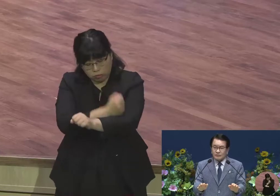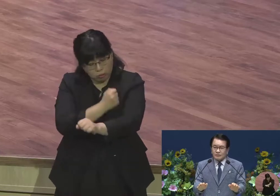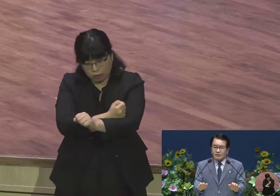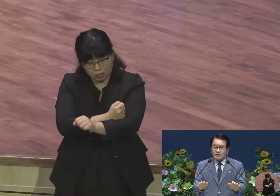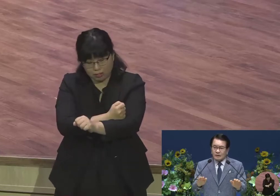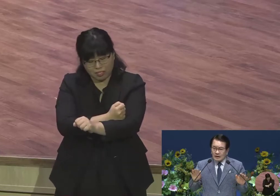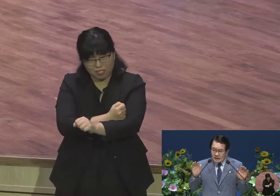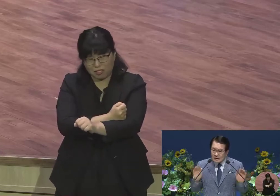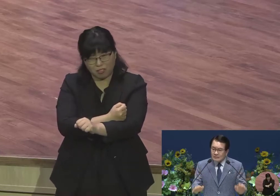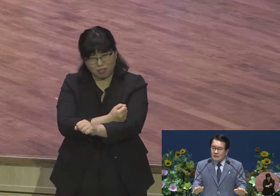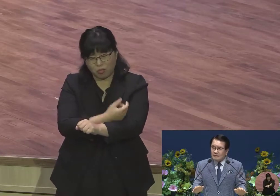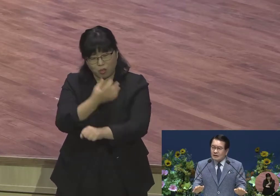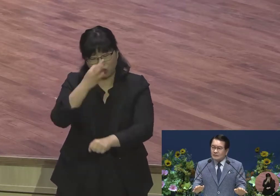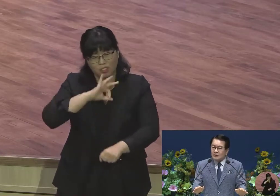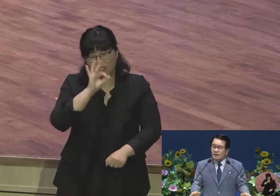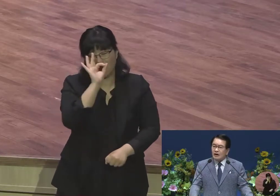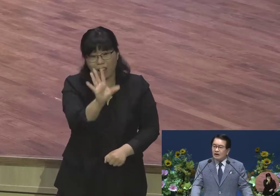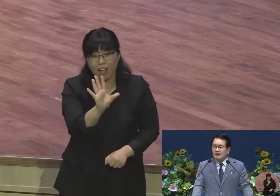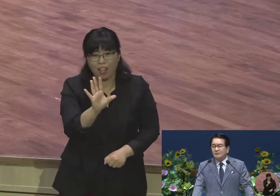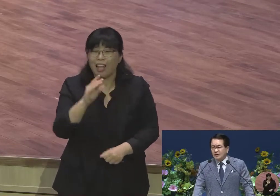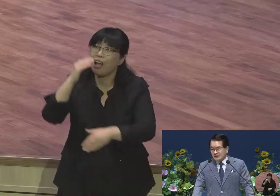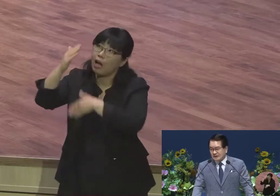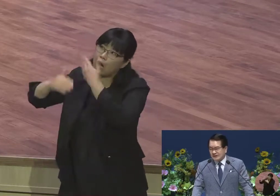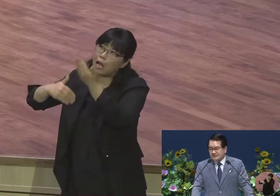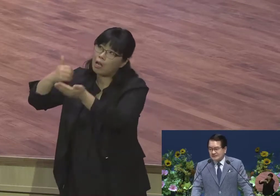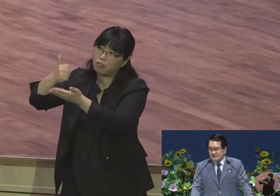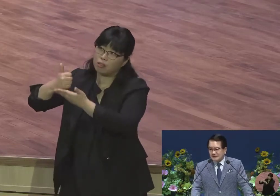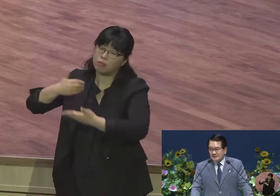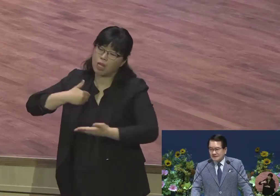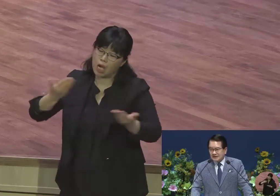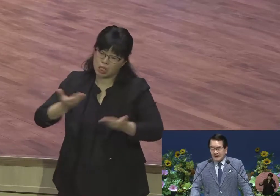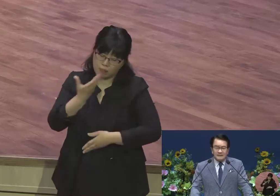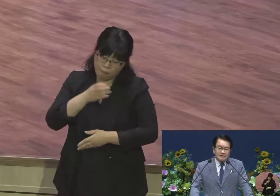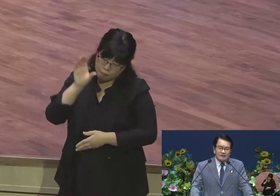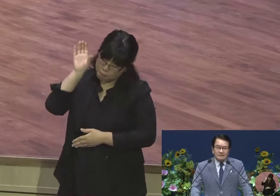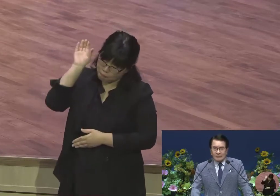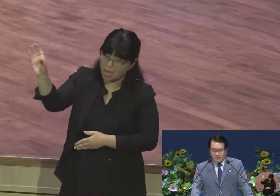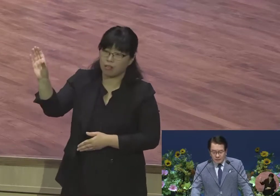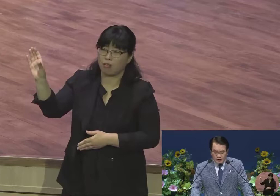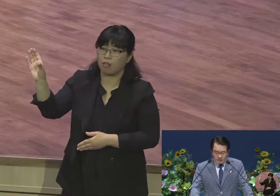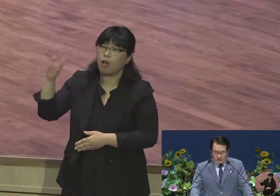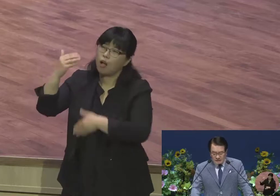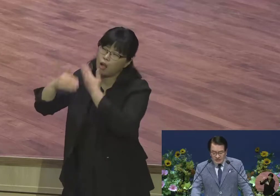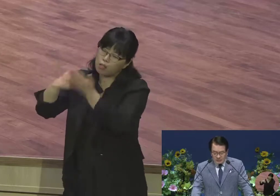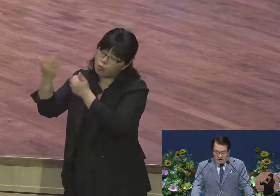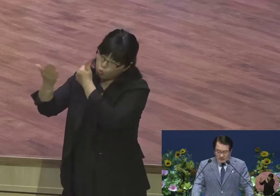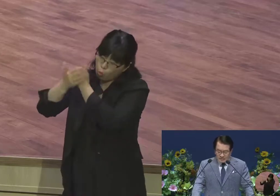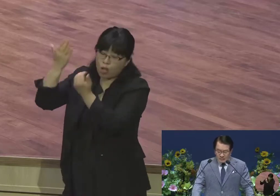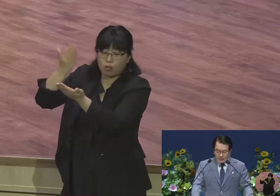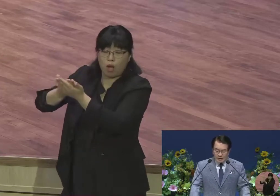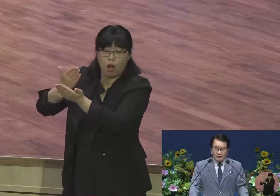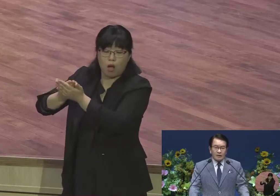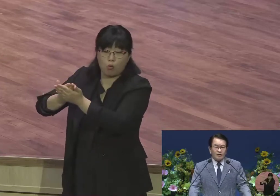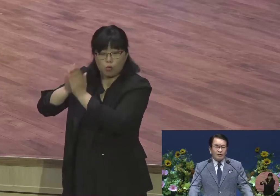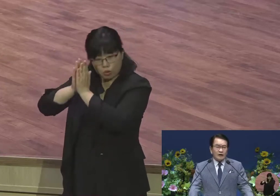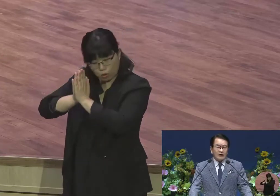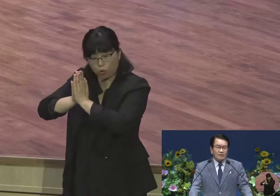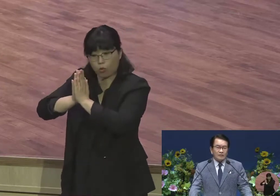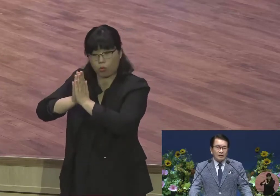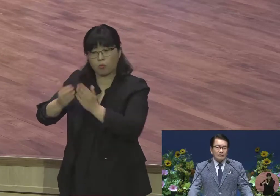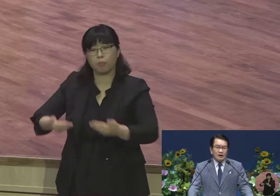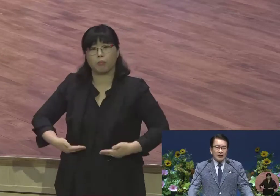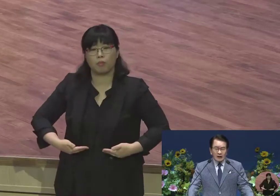도와주십시오. 하나님께 맡깁니다. 하나님 기뻐하시잖아요. 잘난 척하고 지 마음대로 모두 결정하고 지 마음대로 하는 거